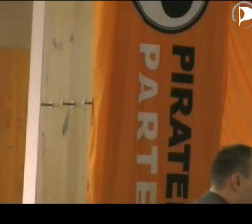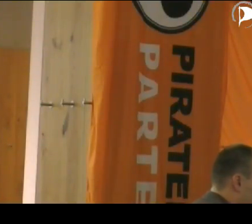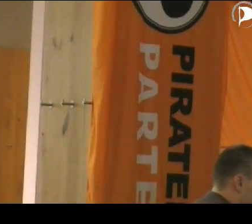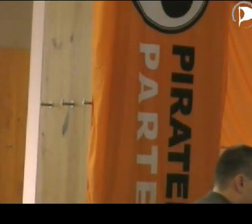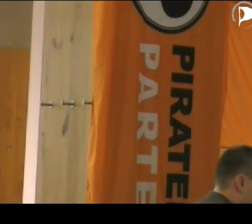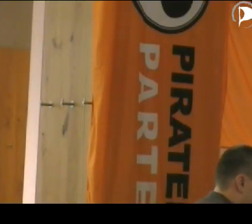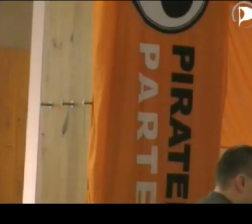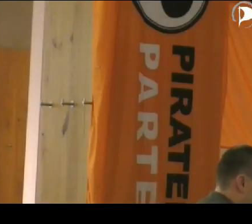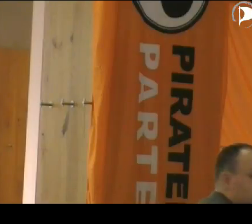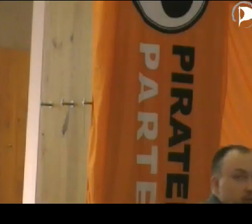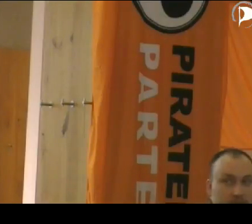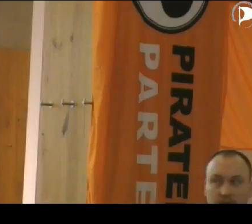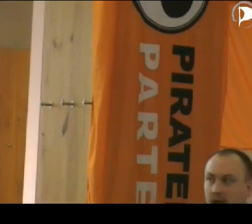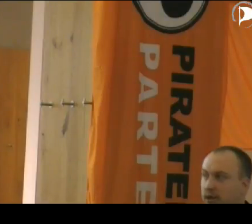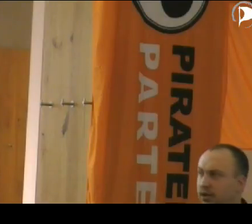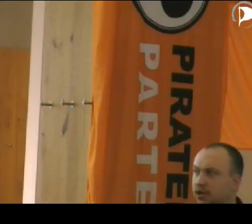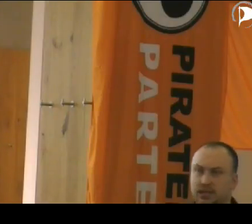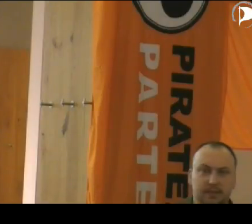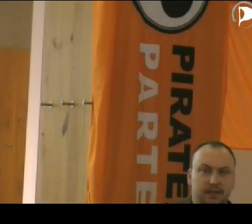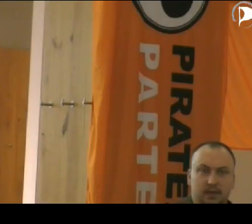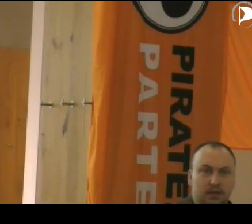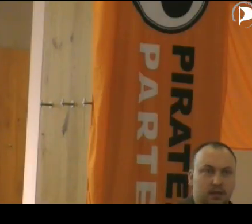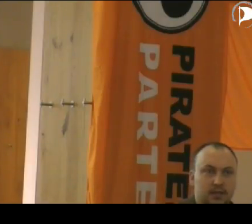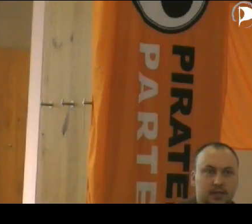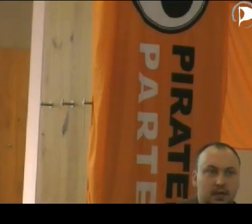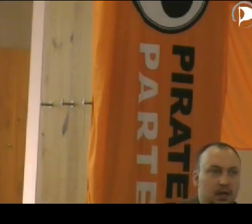jeder in den letzten wochen